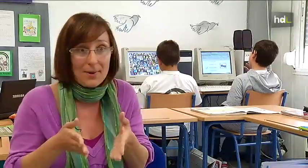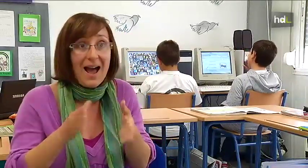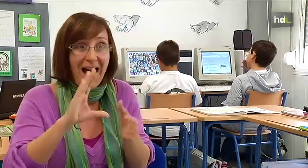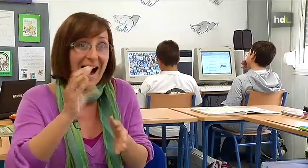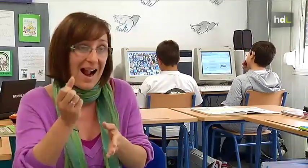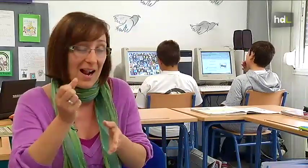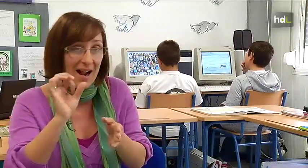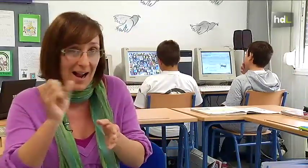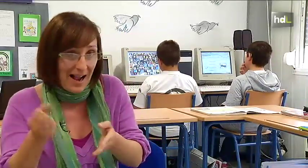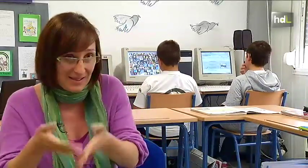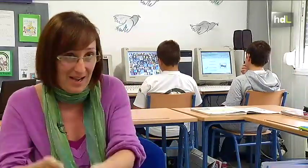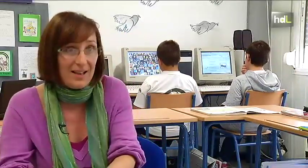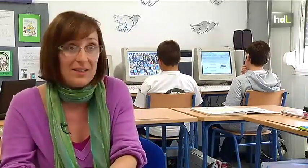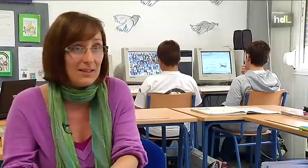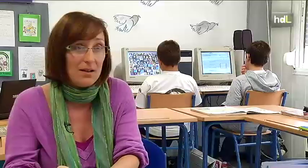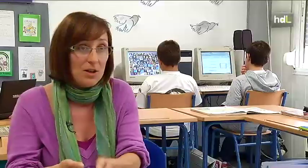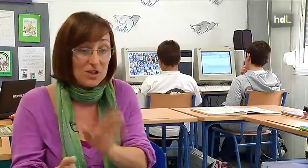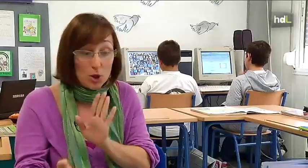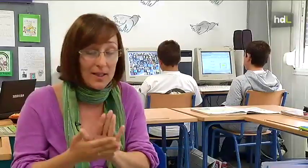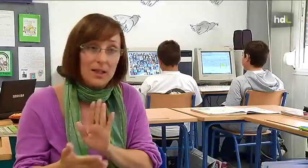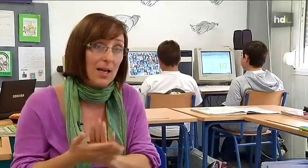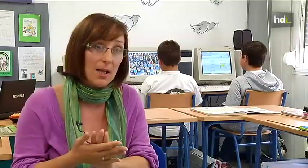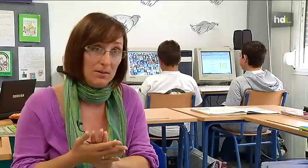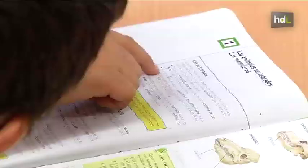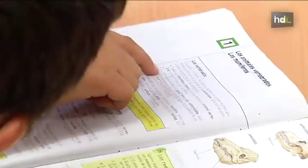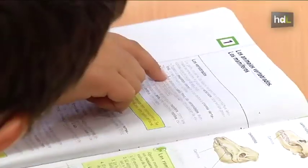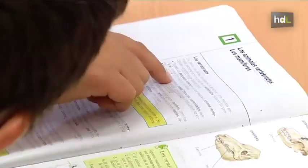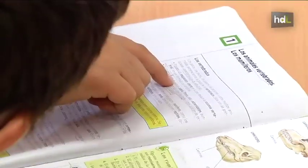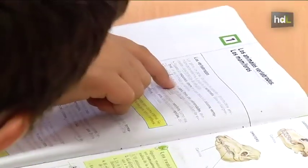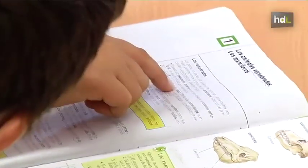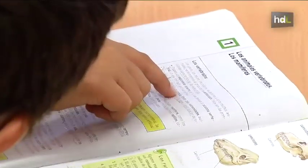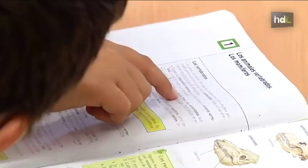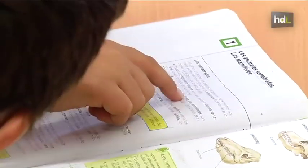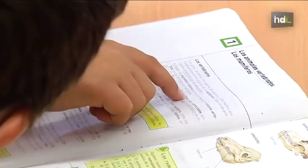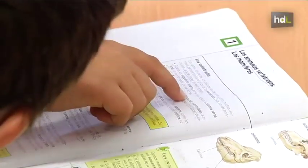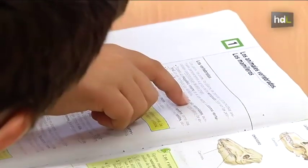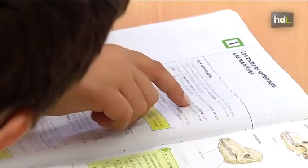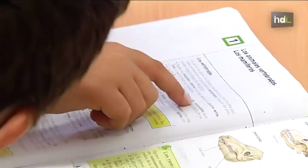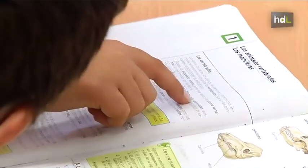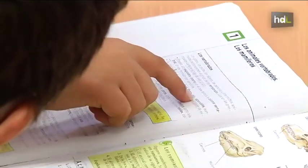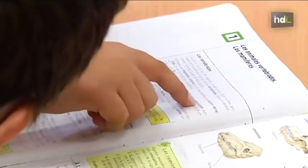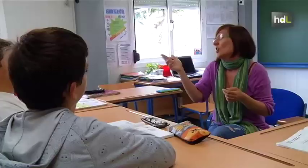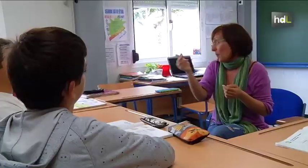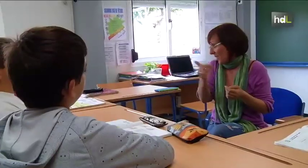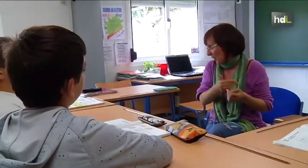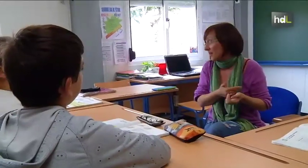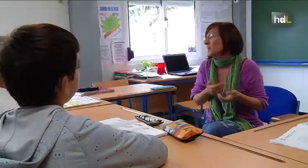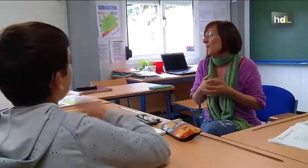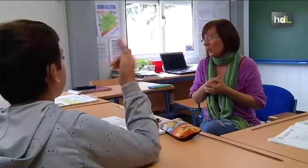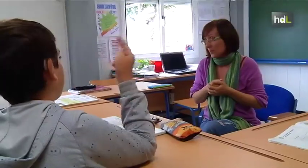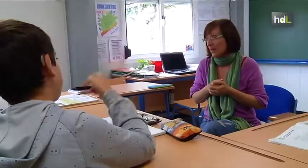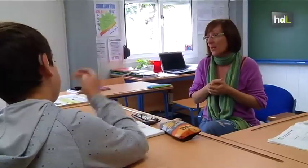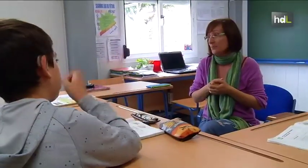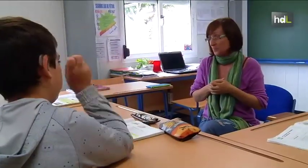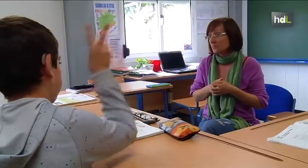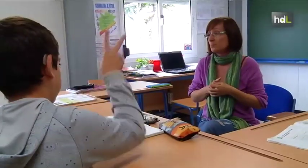con la palabra casa, escrita. O sea, no le dice nada. La dificultad para alcanzar un buen nivel de comprensión lectora explica en gran